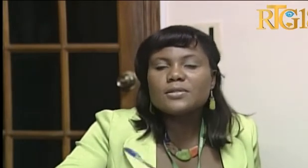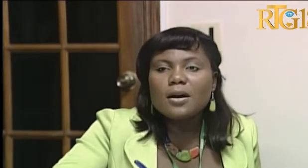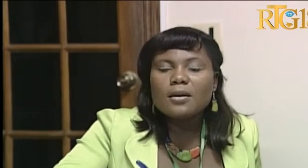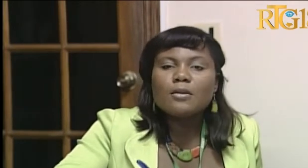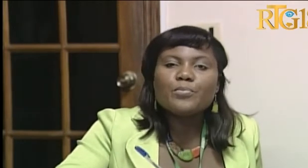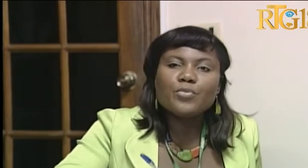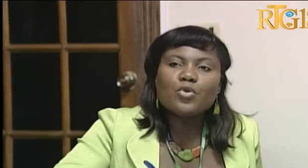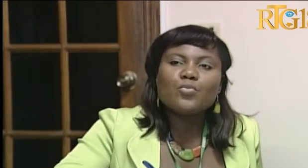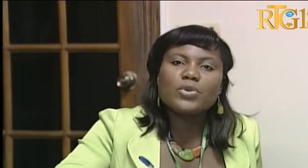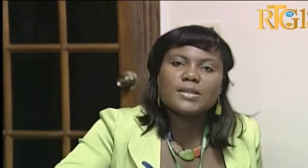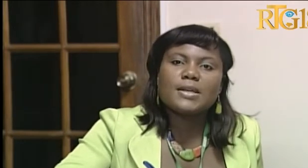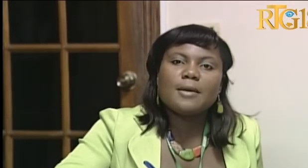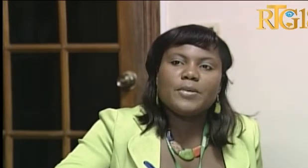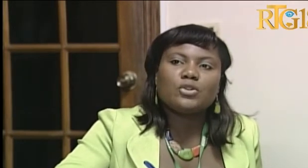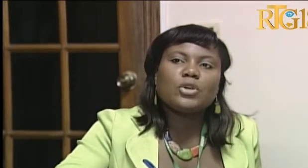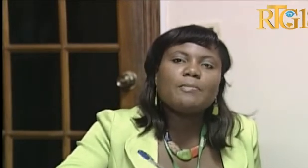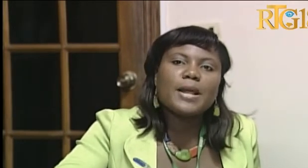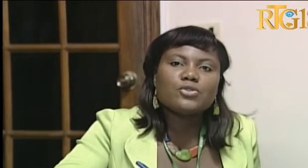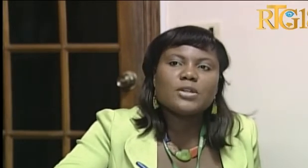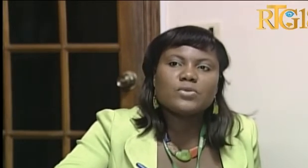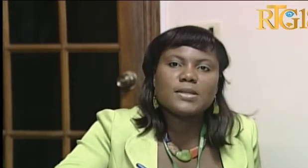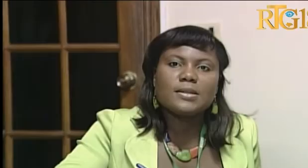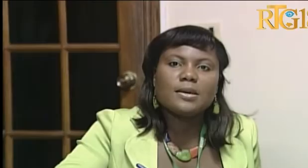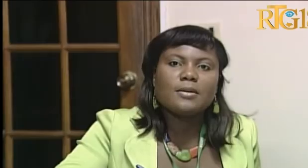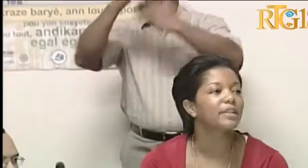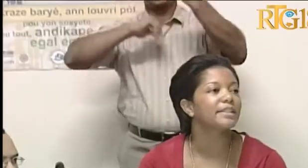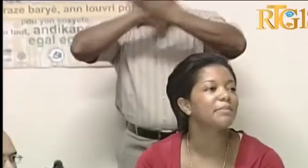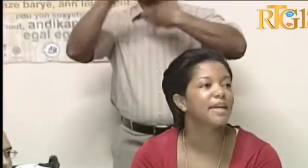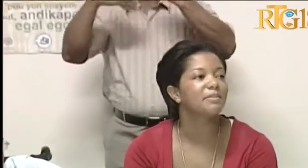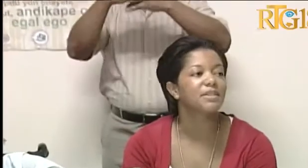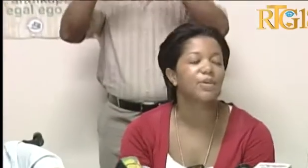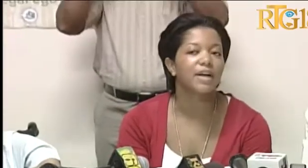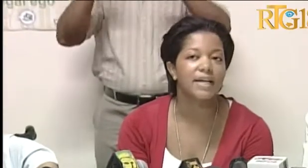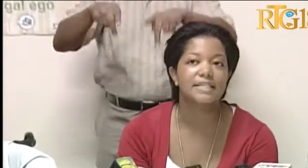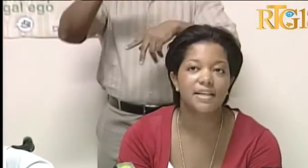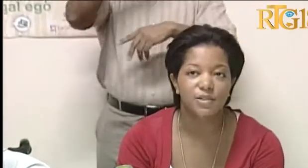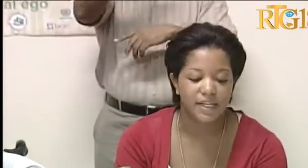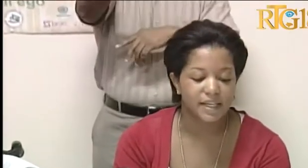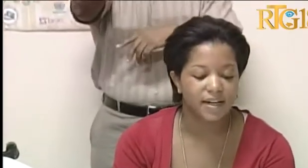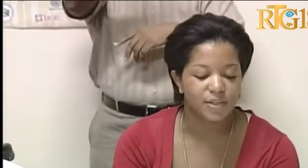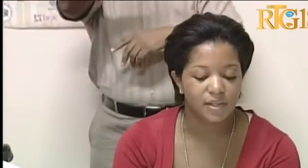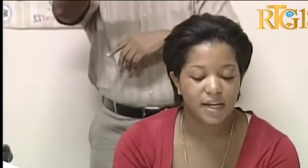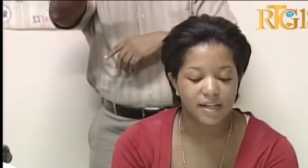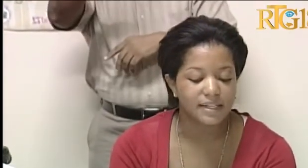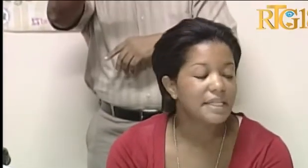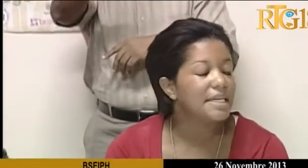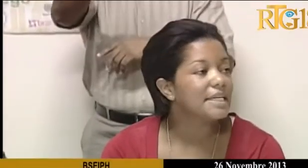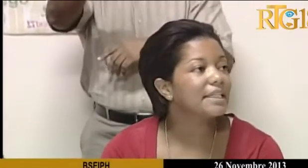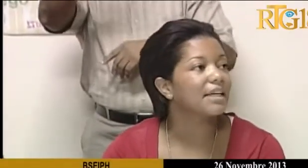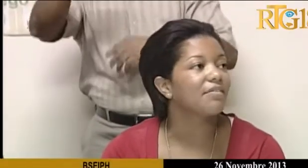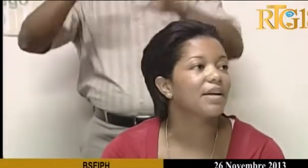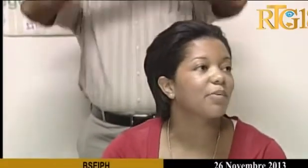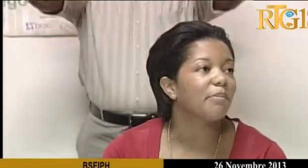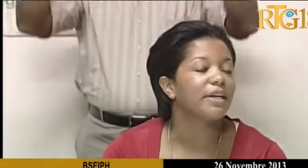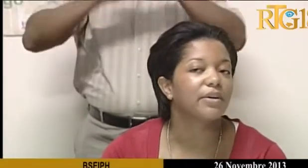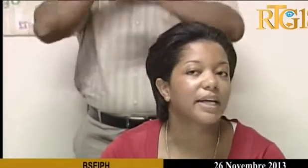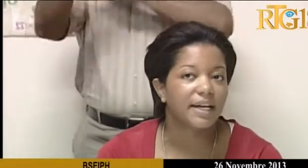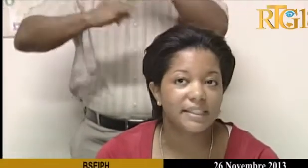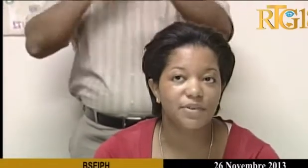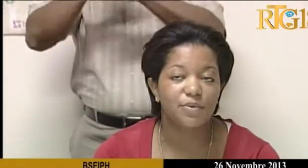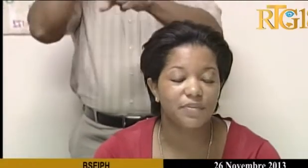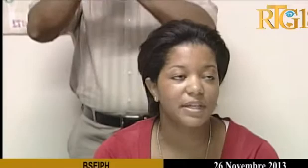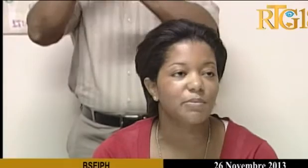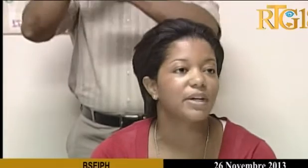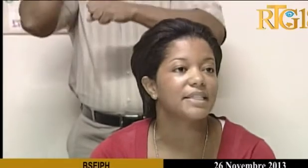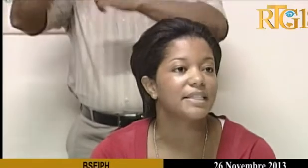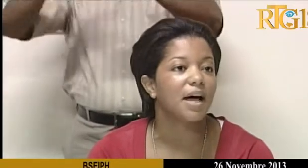est le temps pour moun handicapé yo jwenn place dans société hein. CBM c'est une organisation internationale qui travaille pour améliorer la